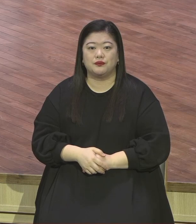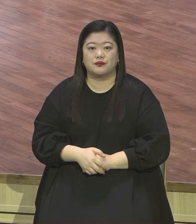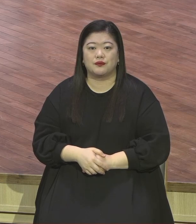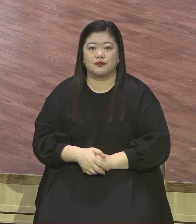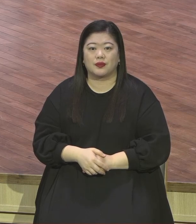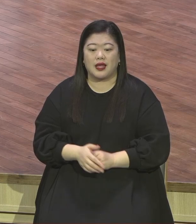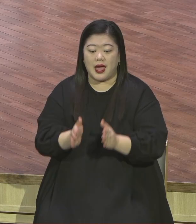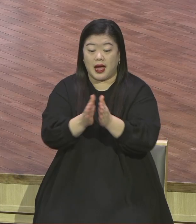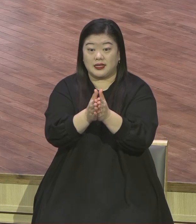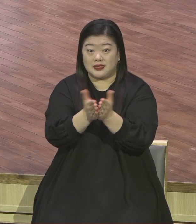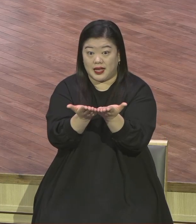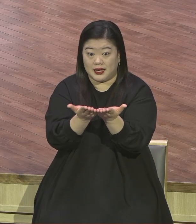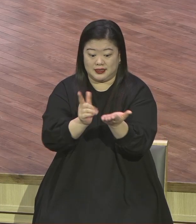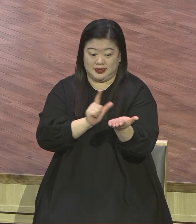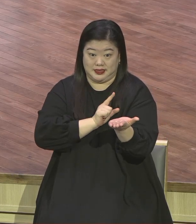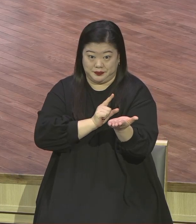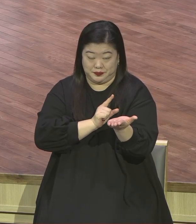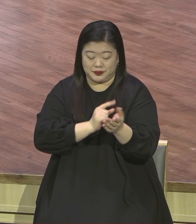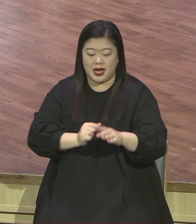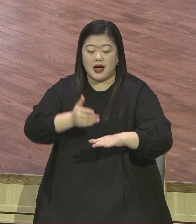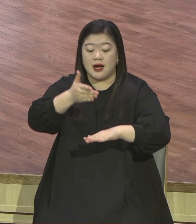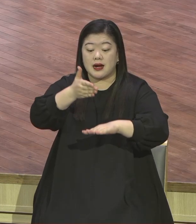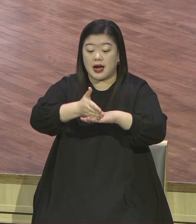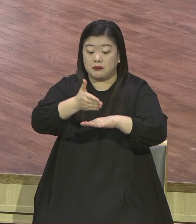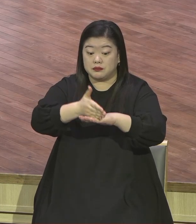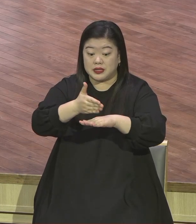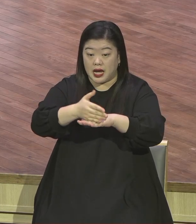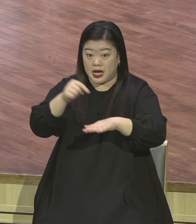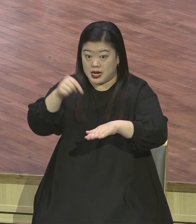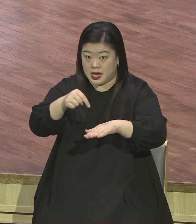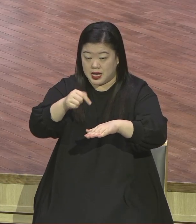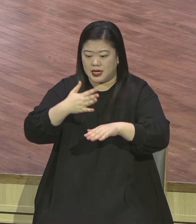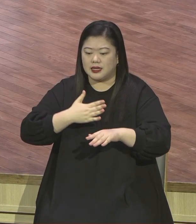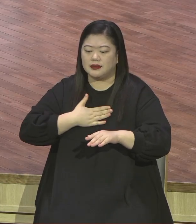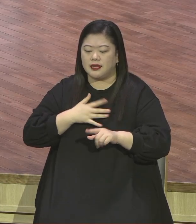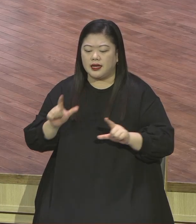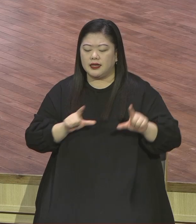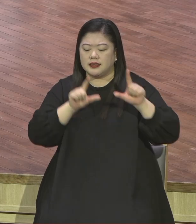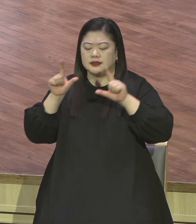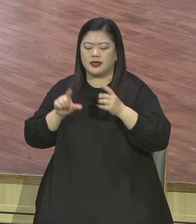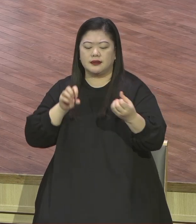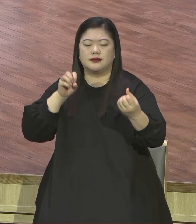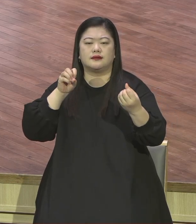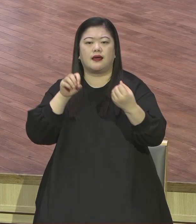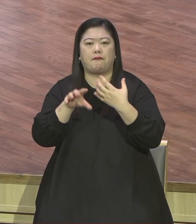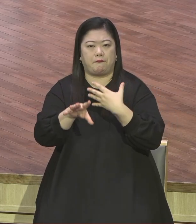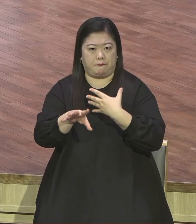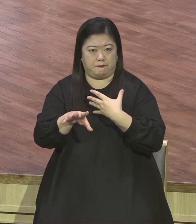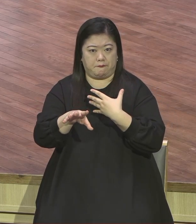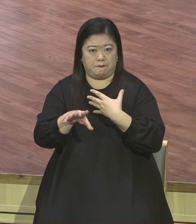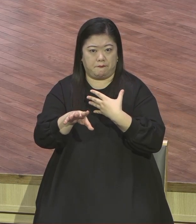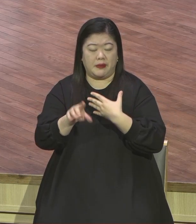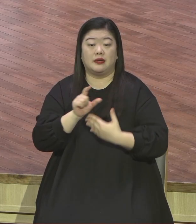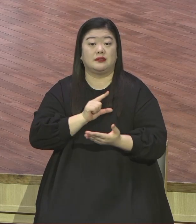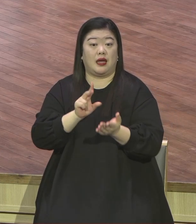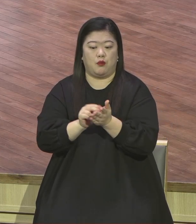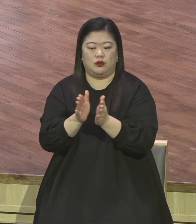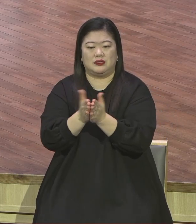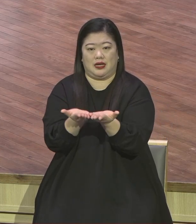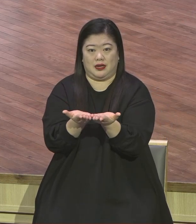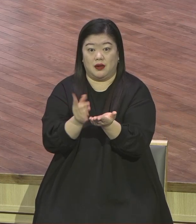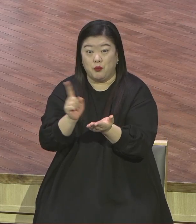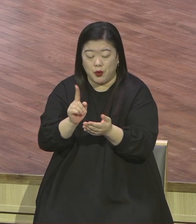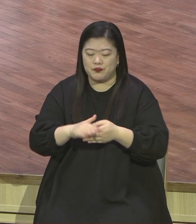답이다라는 책이 있습니다 다양한 환경 속에 감사를 선택한 사람들의 실화가